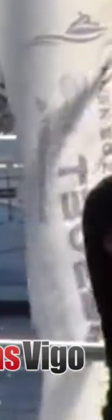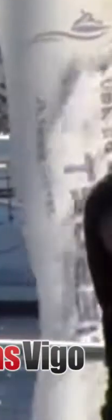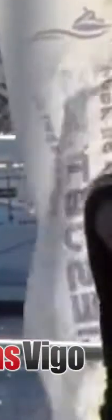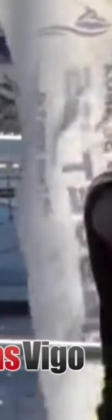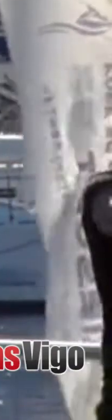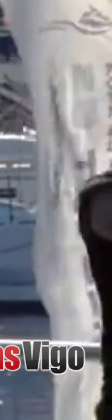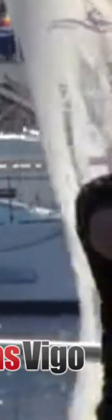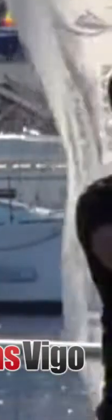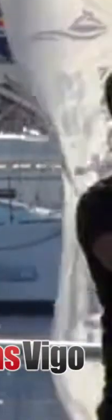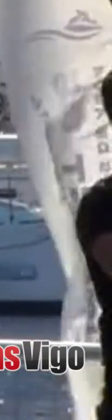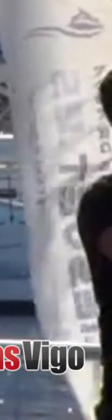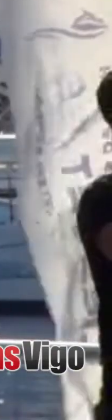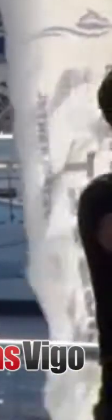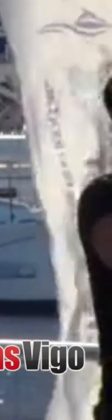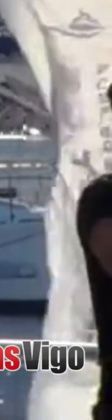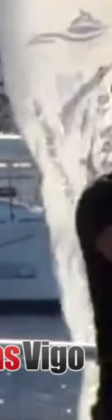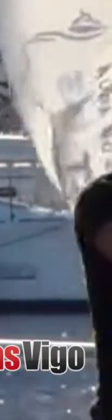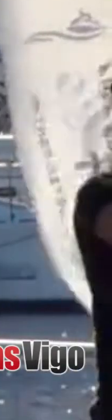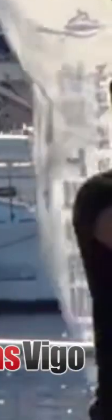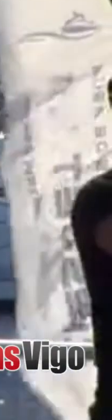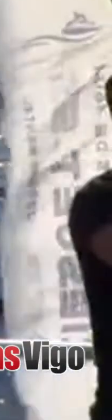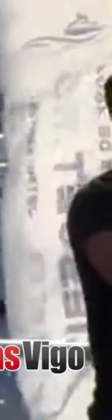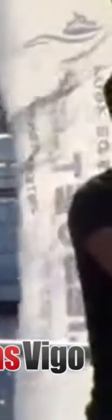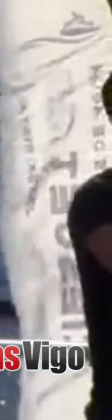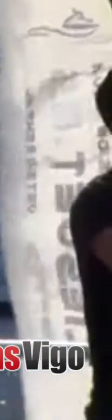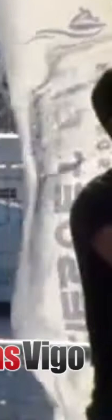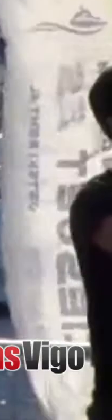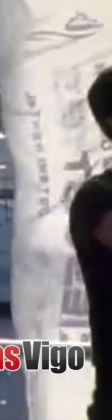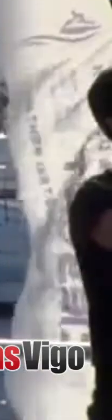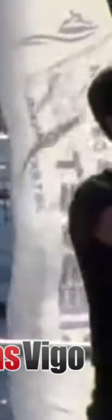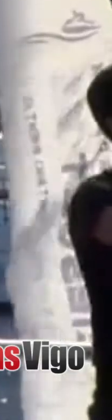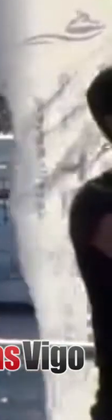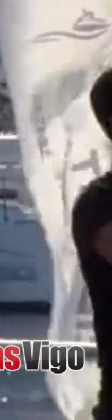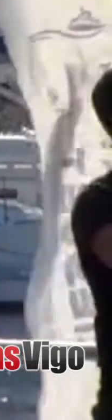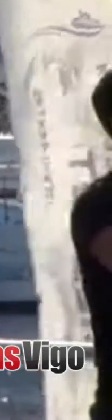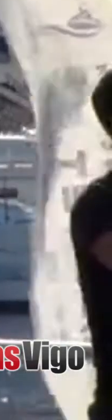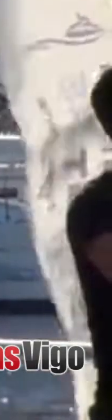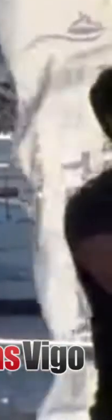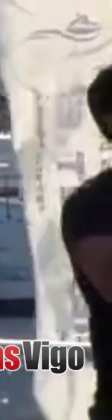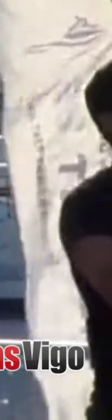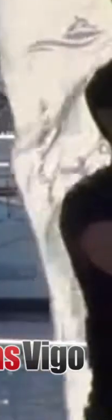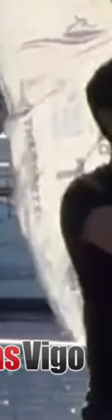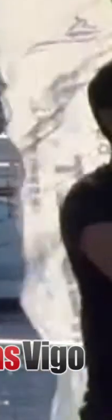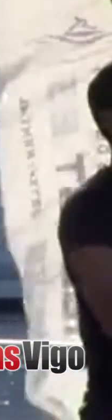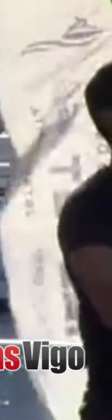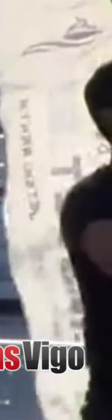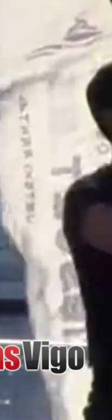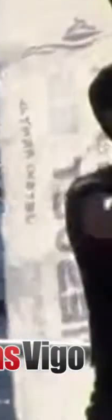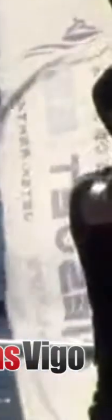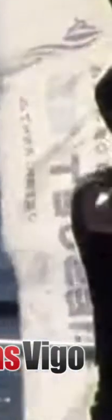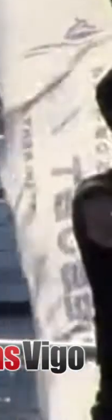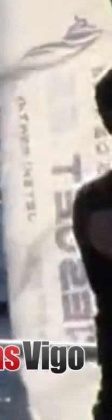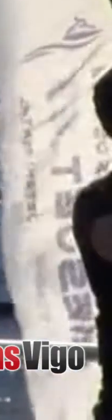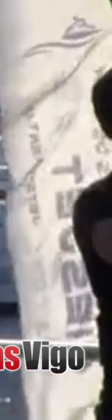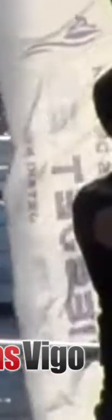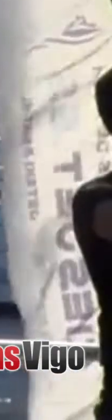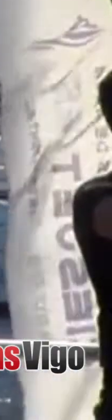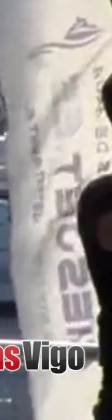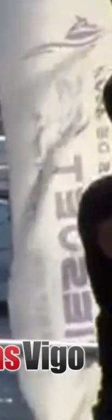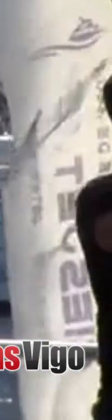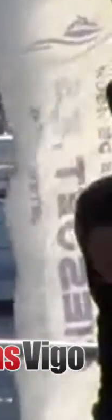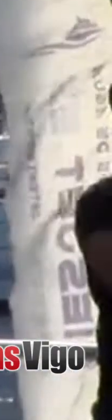sorpresa. Galiza necesita un cambio, un novo país, liderado por Ana Pontón, unha muller con